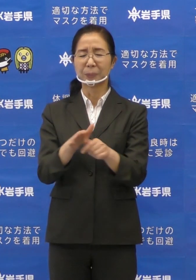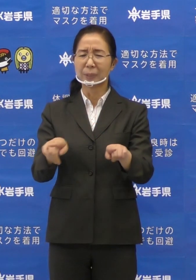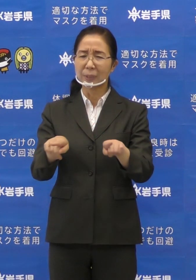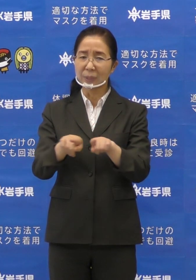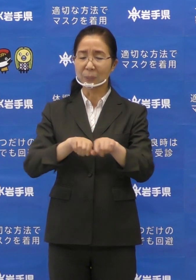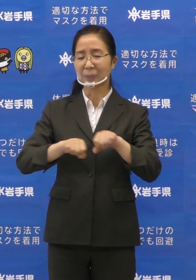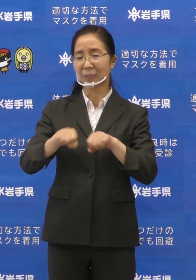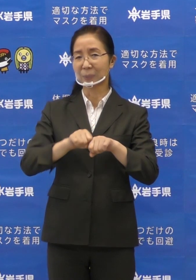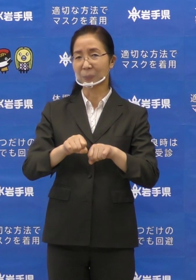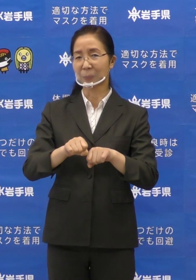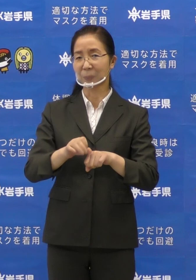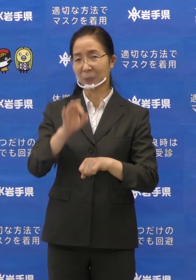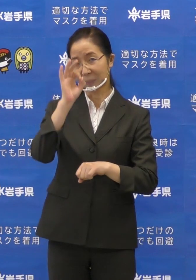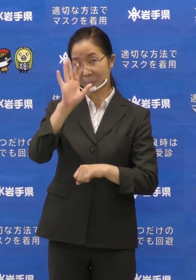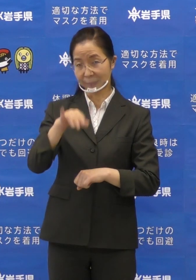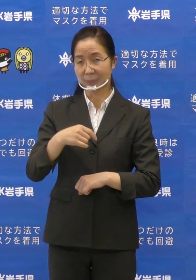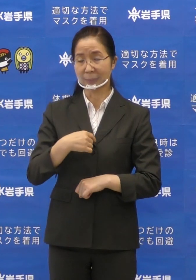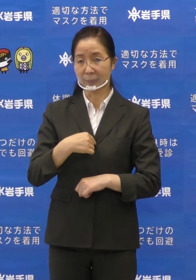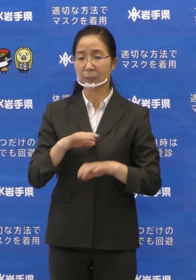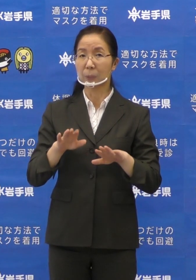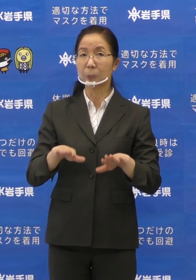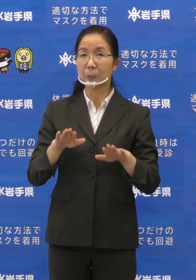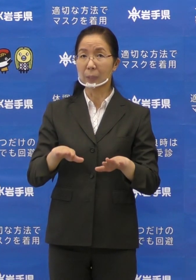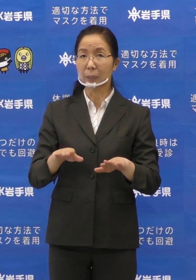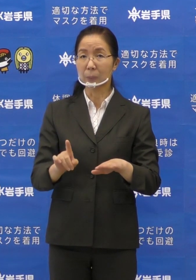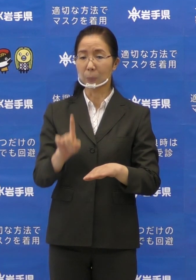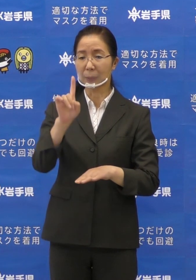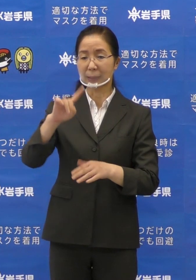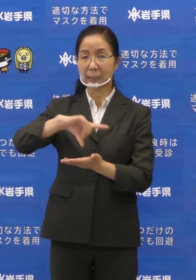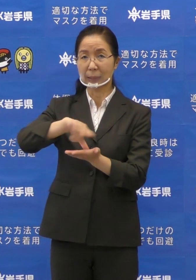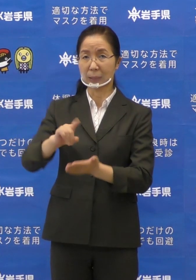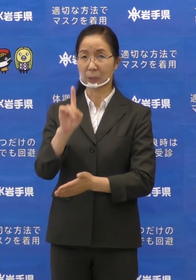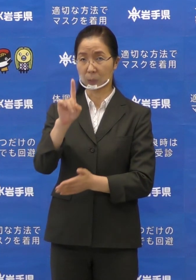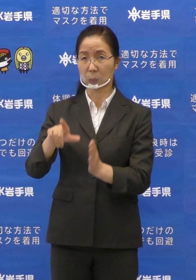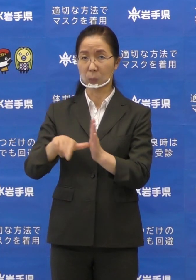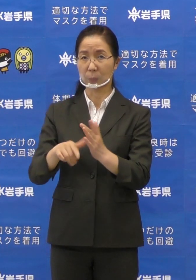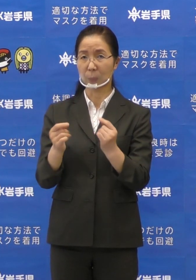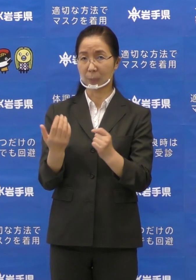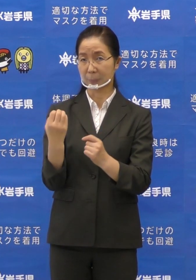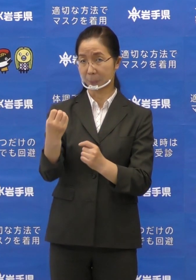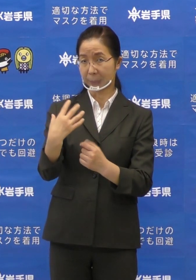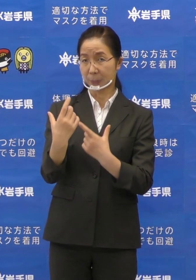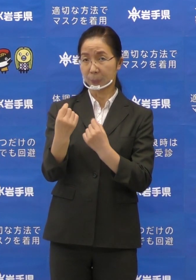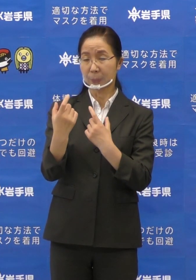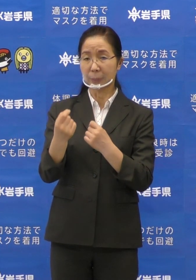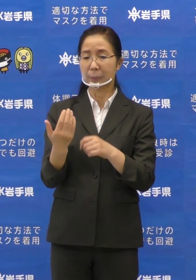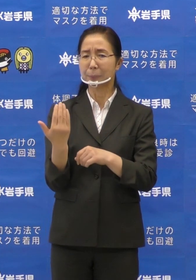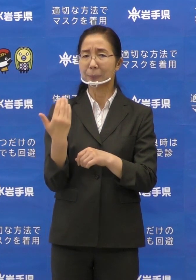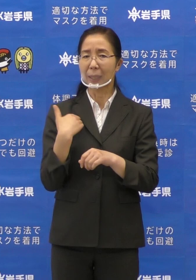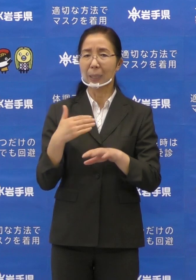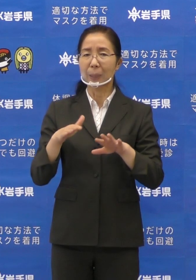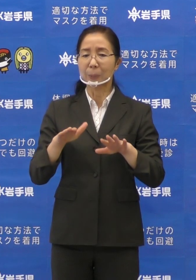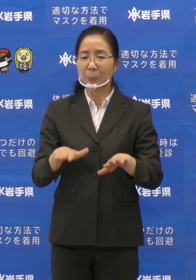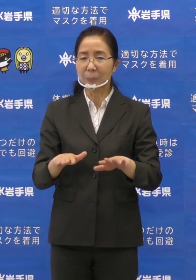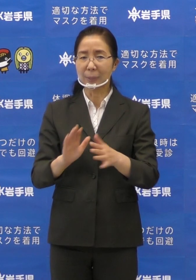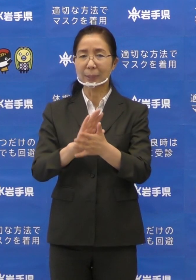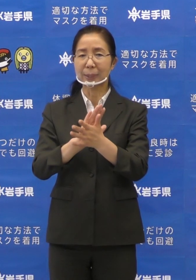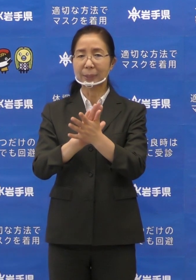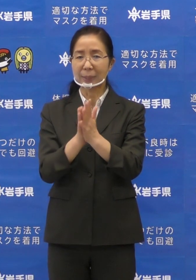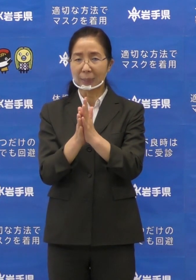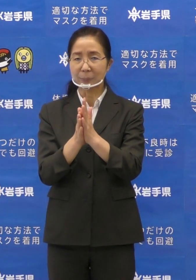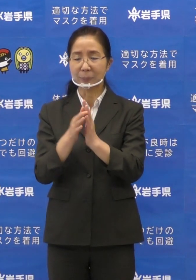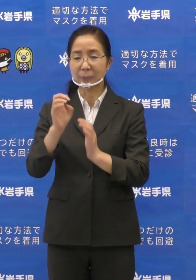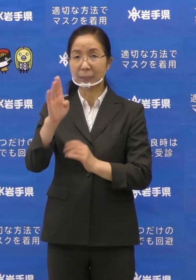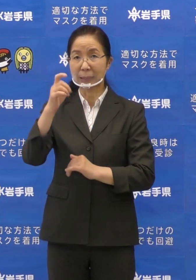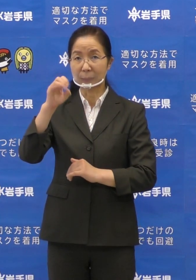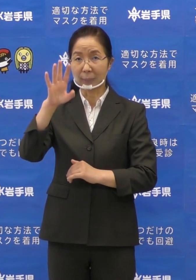活動されてましたけれども、今回の、まあ、一区について、まあ、今おっしゃったように、ご自身としては、まあ、これで県政に集中できるというお